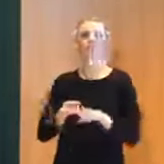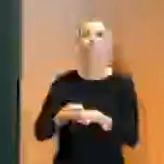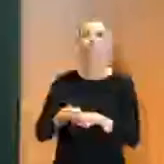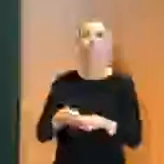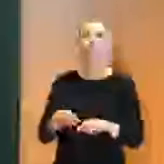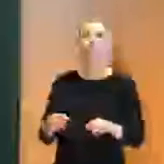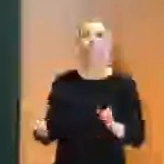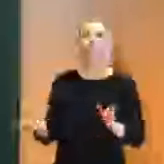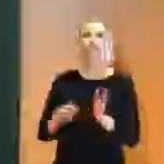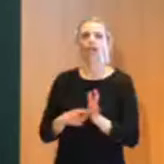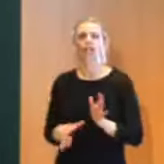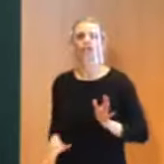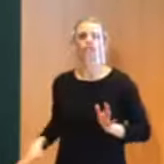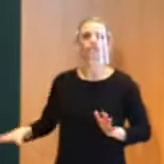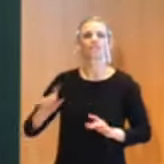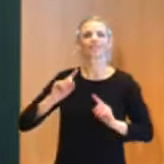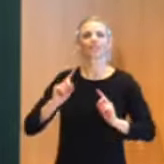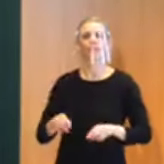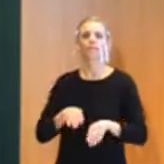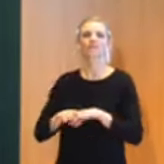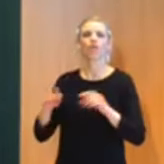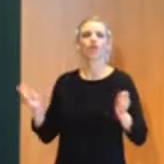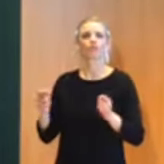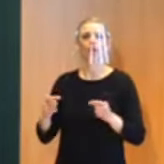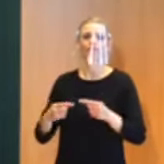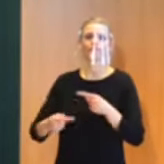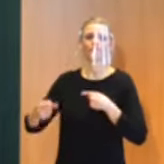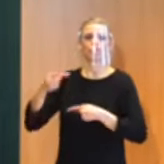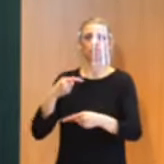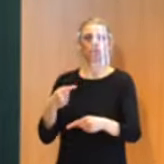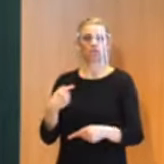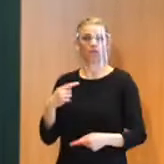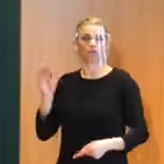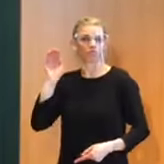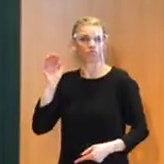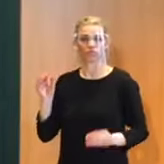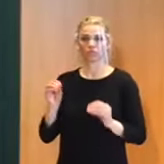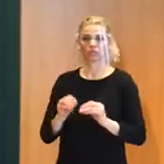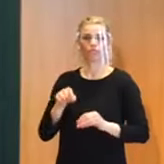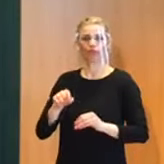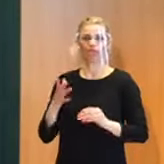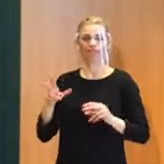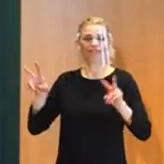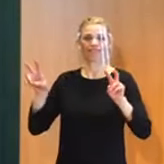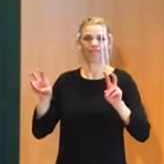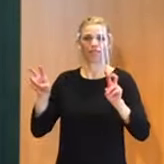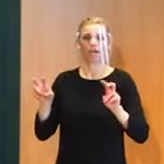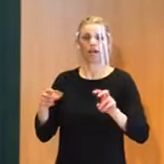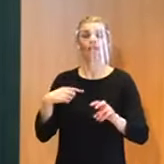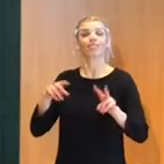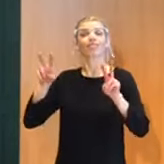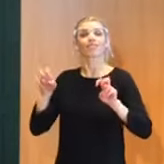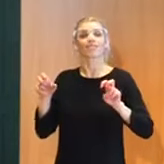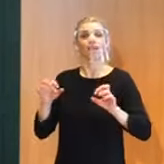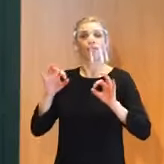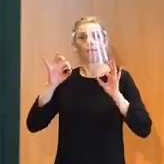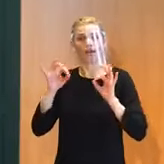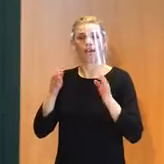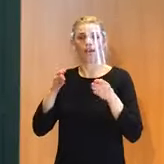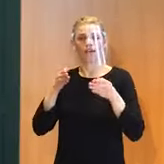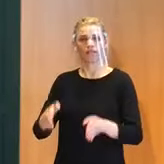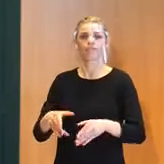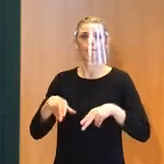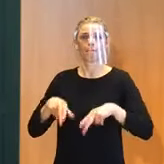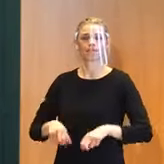masovú požiadavku, že treba vymeniť ministra hospodárstva. Toto nie je téma. Téma je premiér, ktorý vedie krajinu